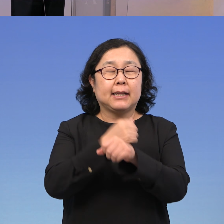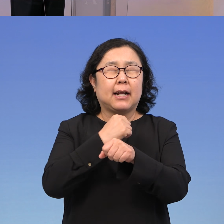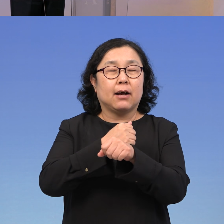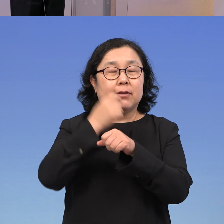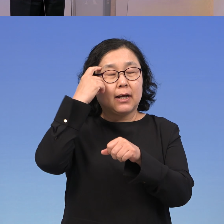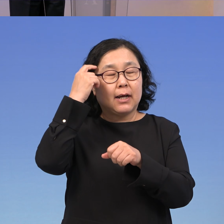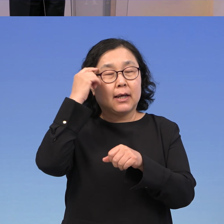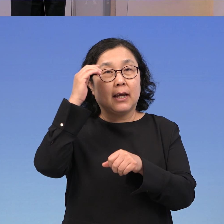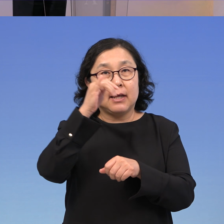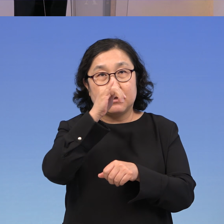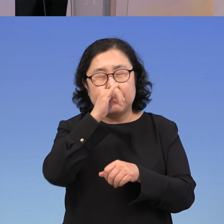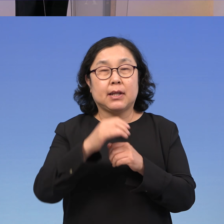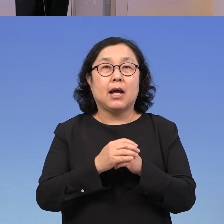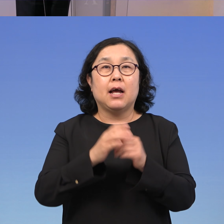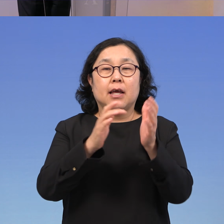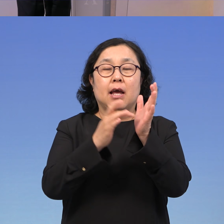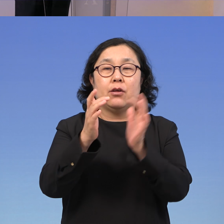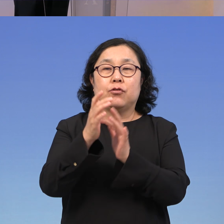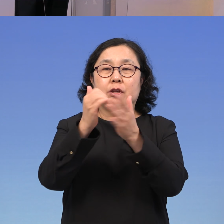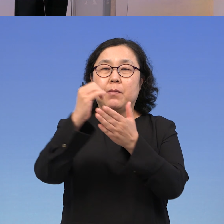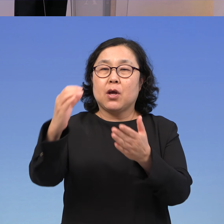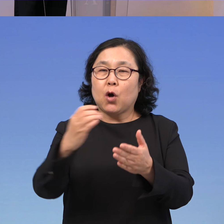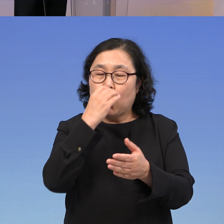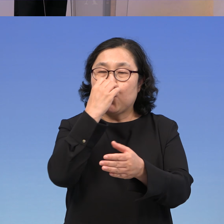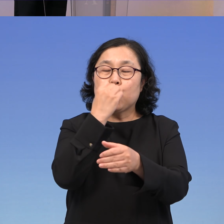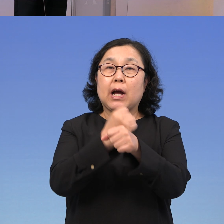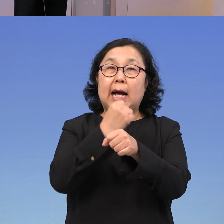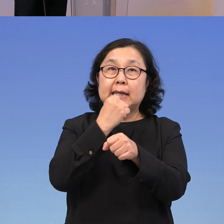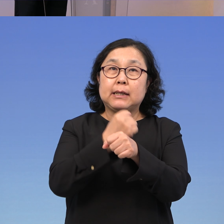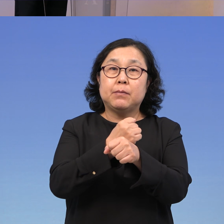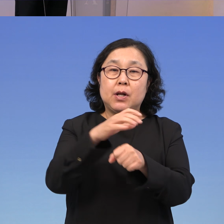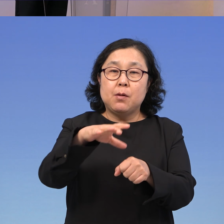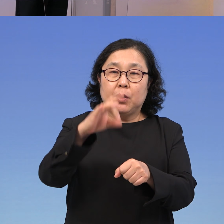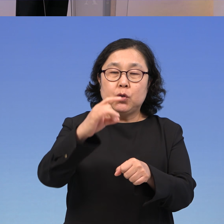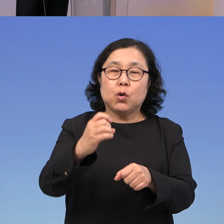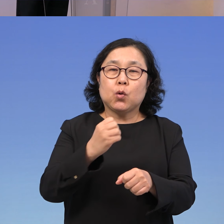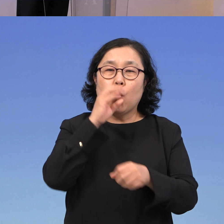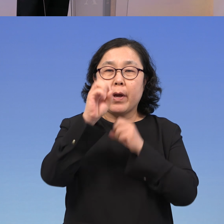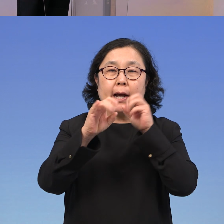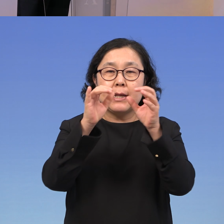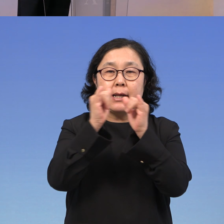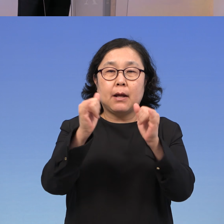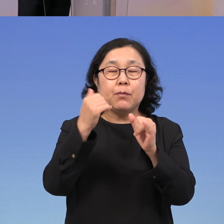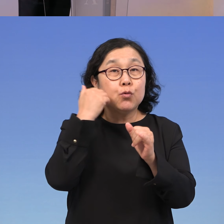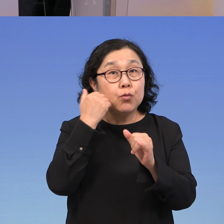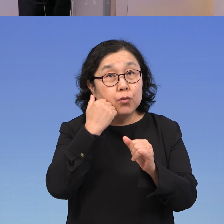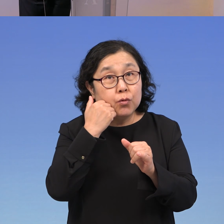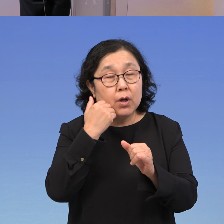복음에서 예수님의 그 루카 심을 가장 먼저 고백한 자가 누군지 아십니까